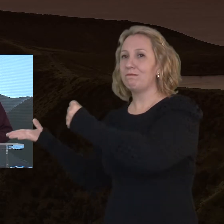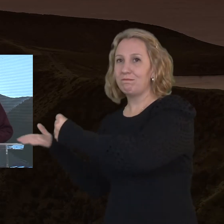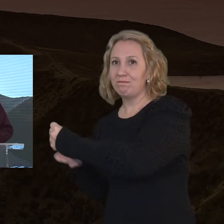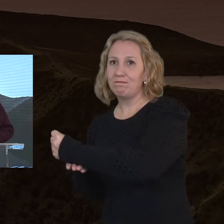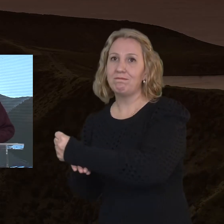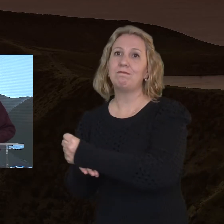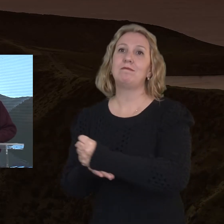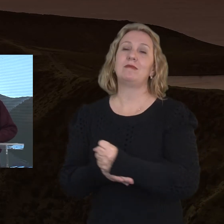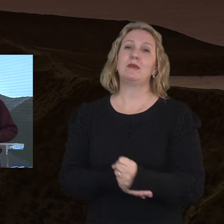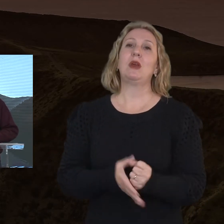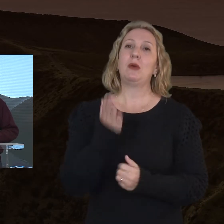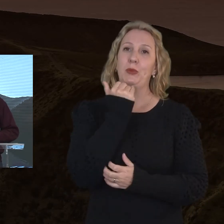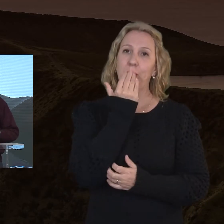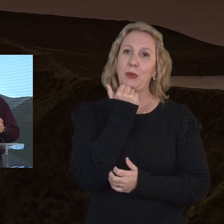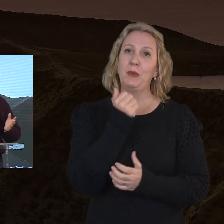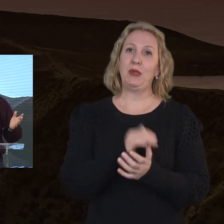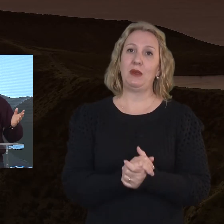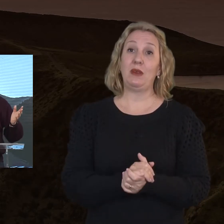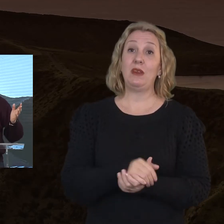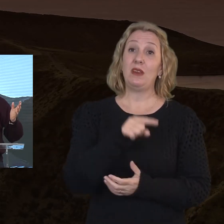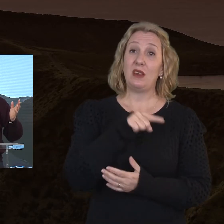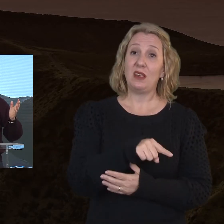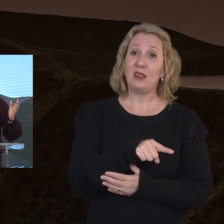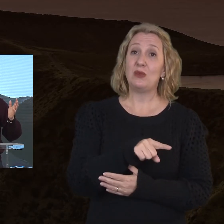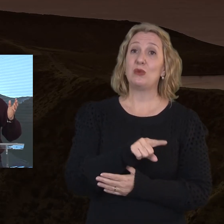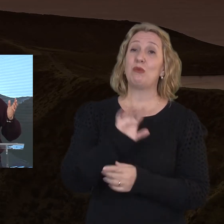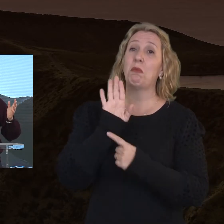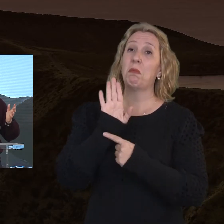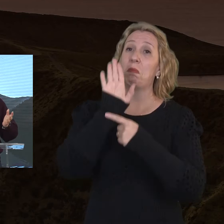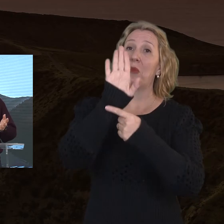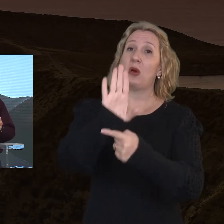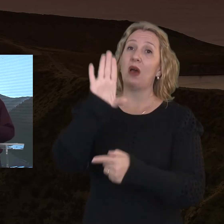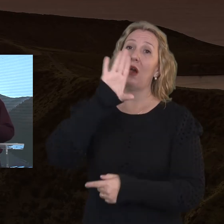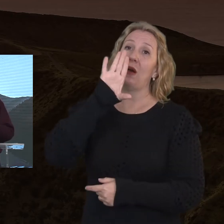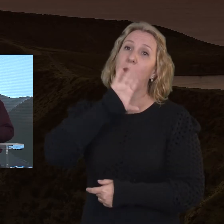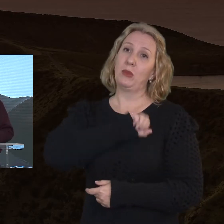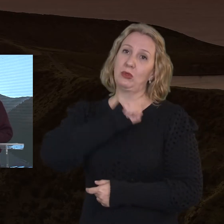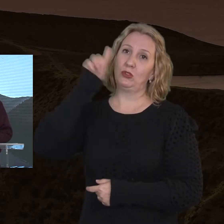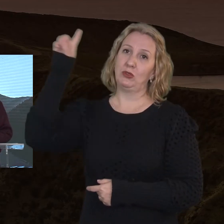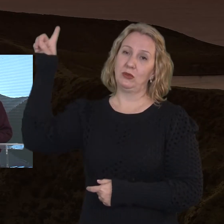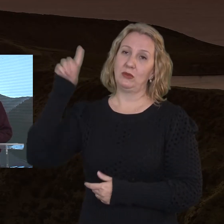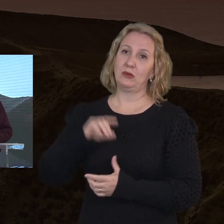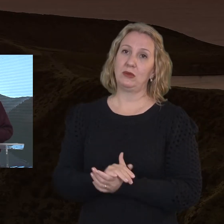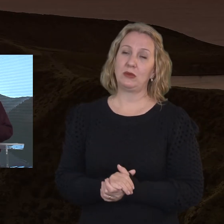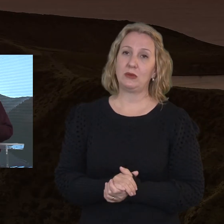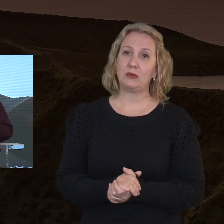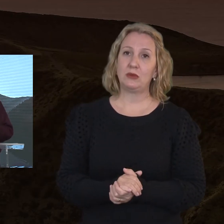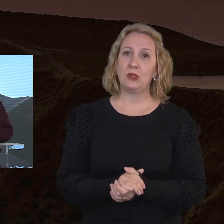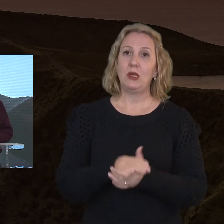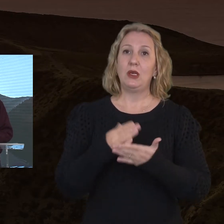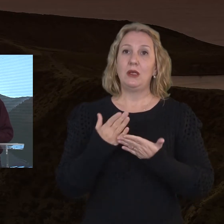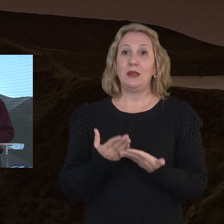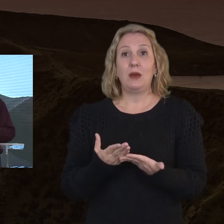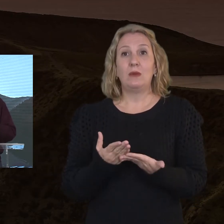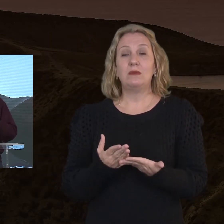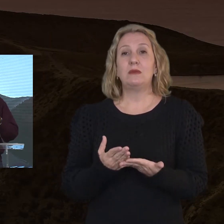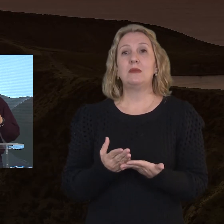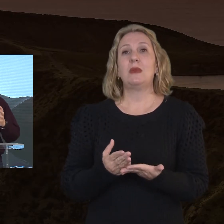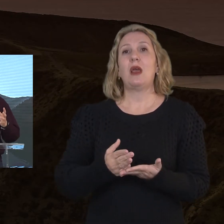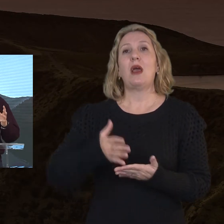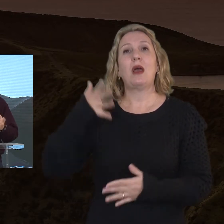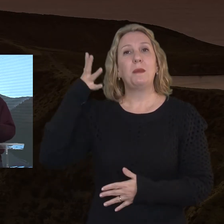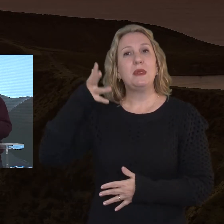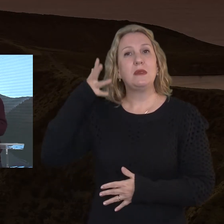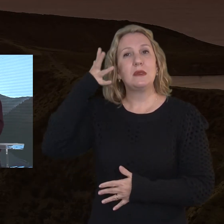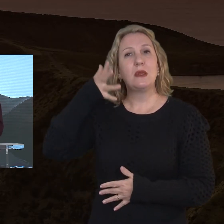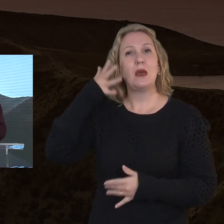isso demonstra o amor de deus então nessas mensagens que nós estamos sempre a respira sempre